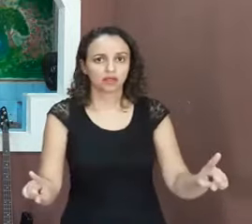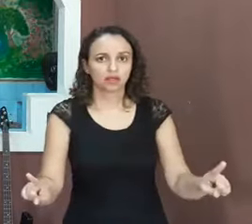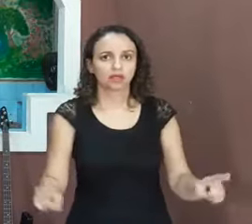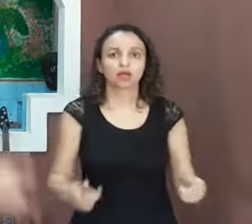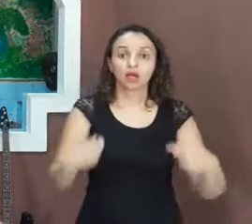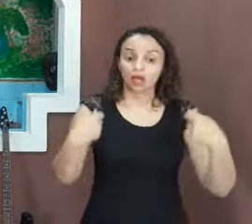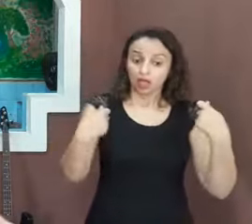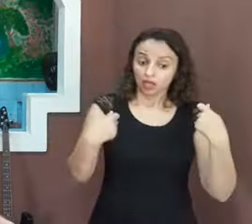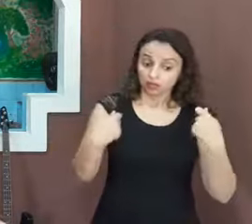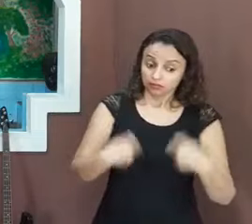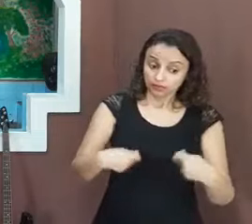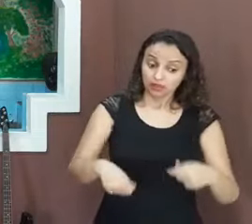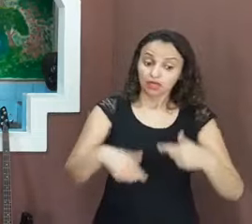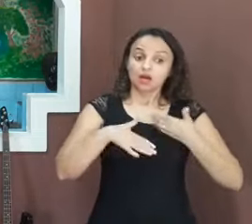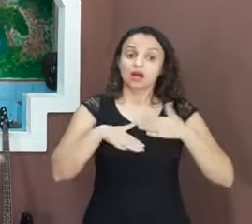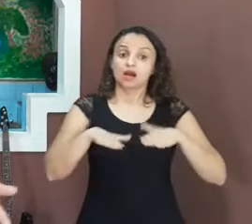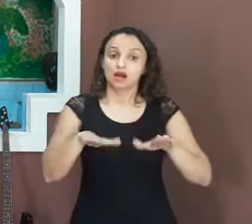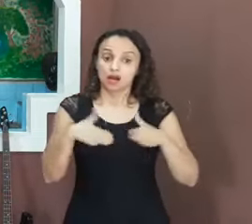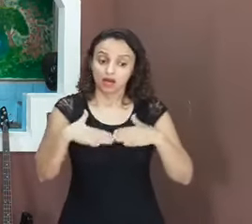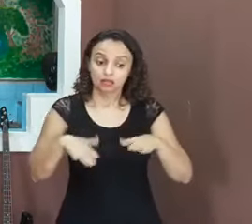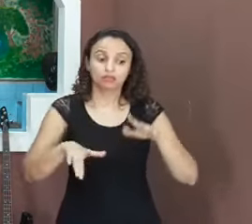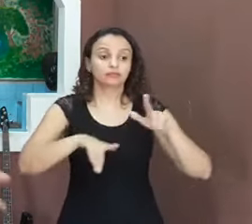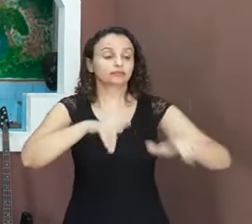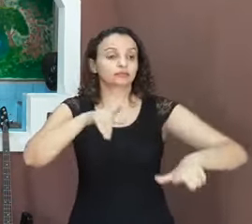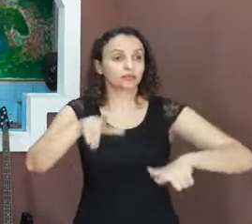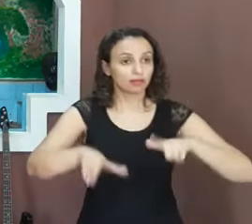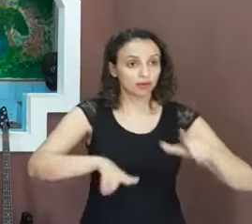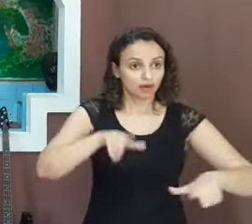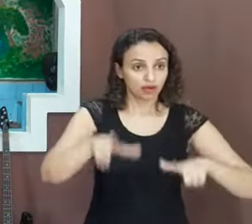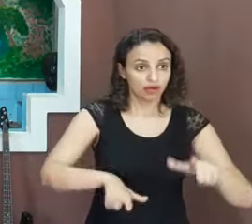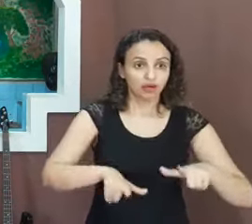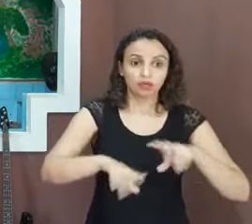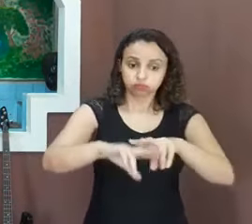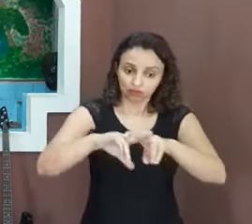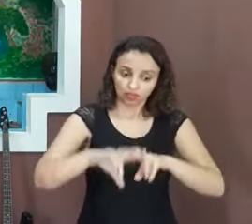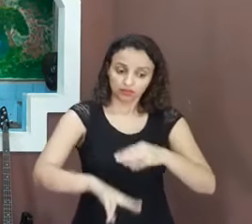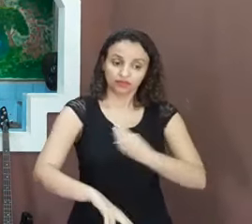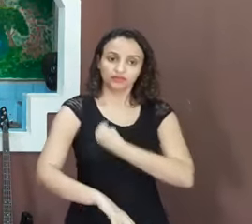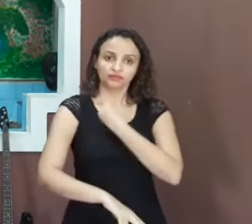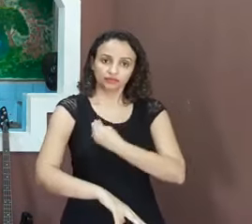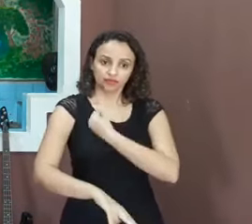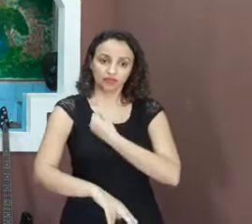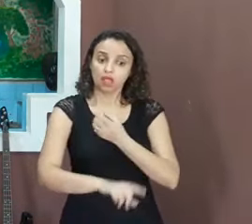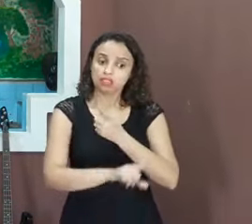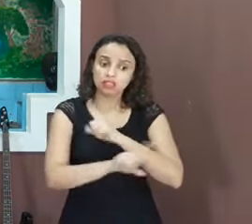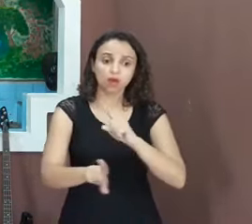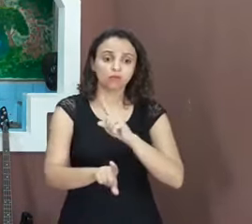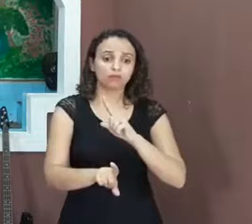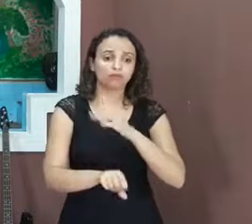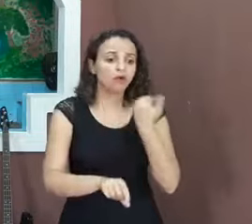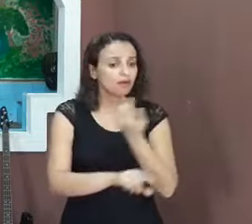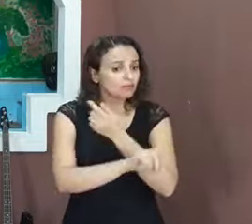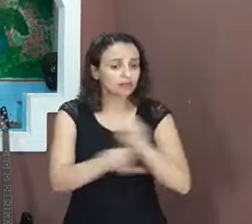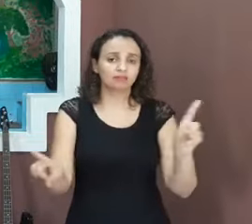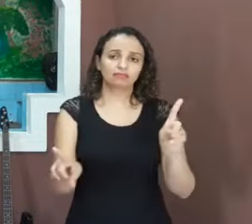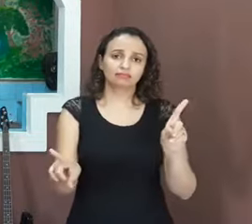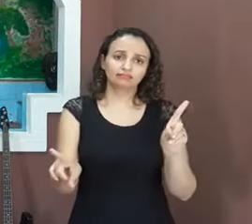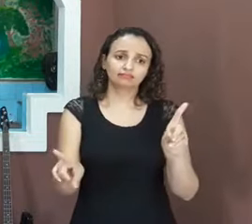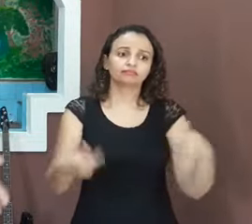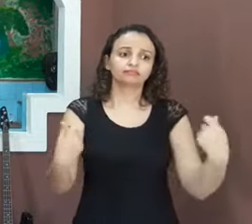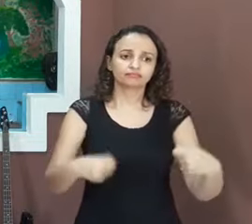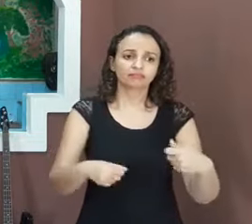as pessoas se matando no trabalho. A gente trabalha para viver, não para morrer, meu querido. Tem alguns que dizem que não vem para a igreja porque